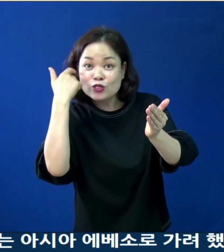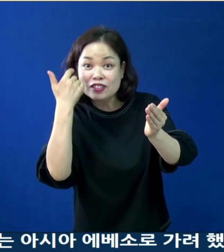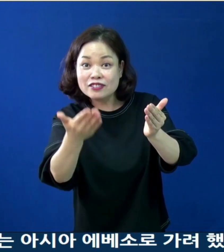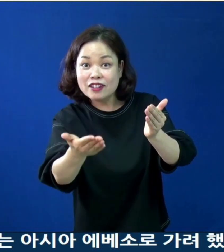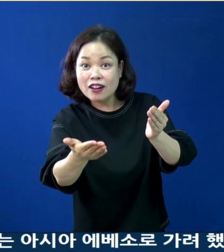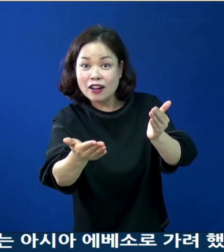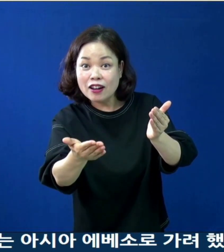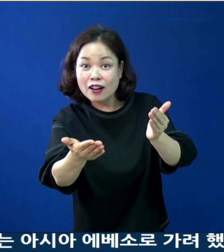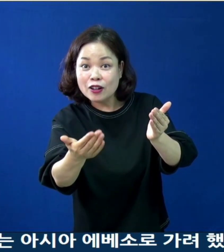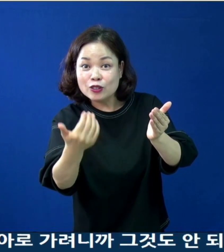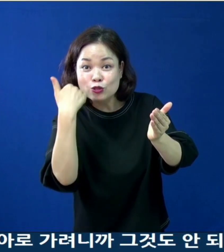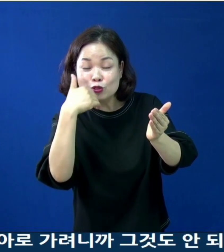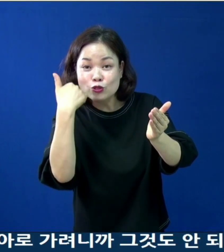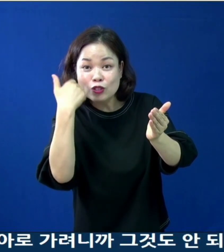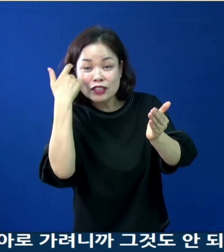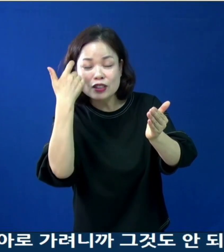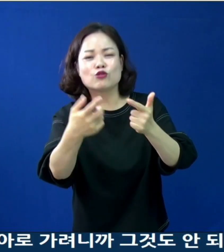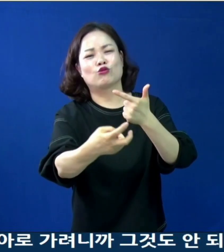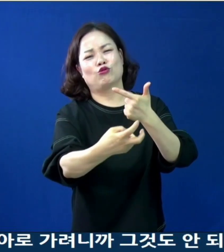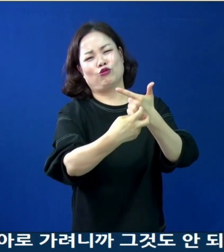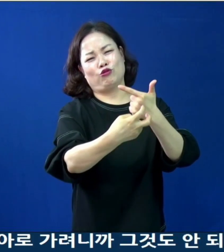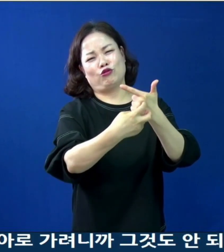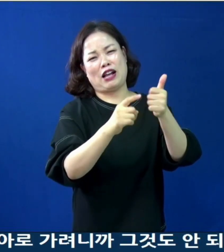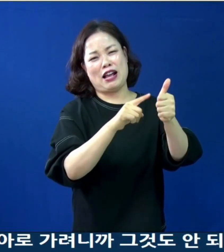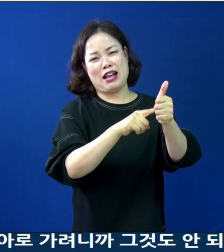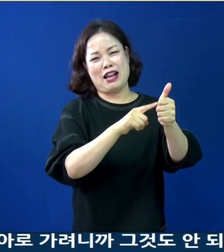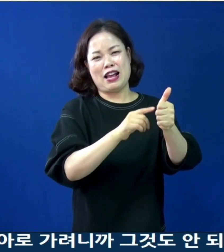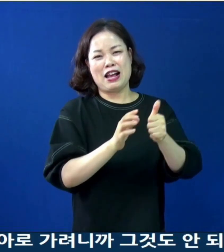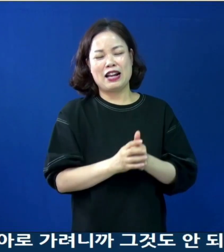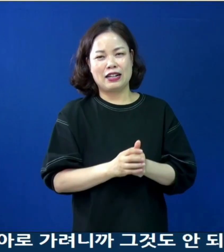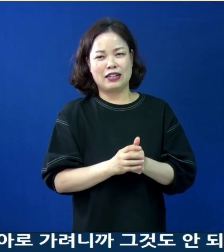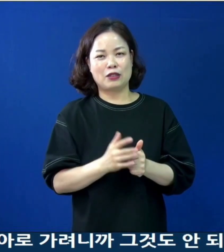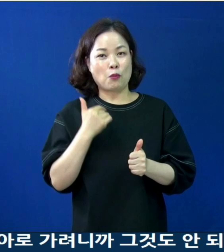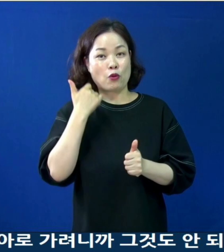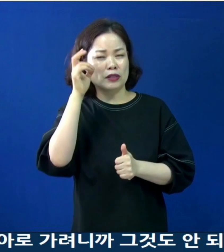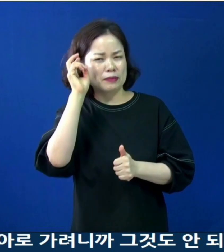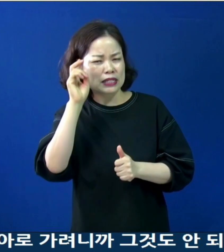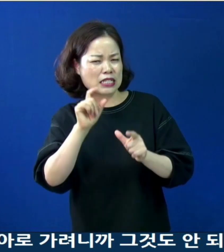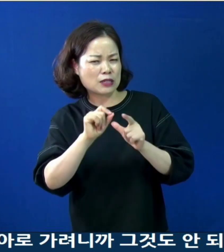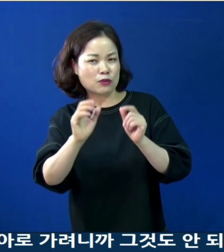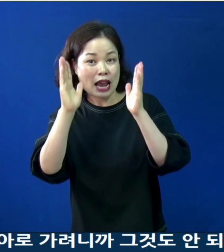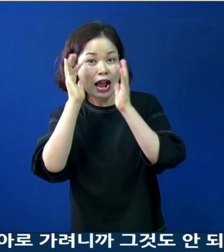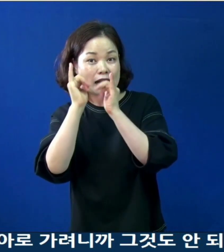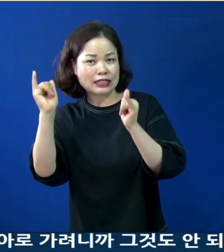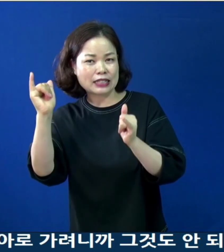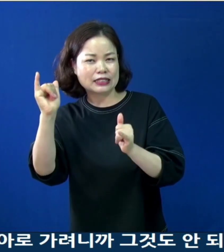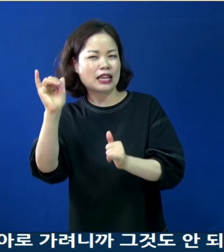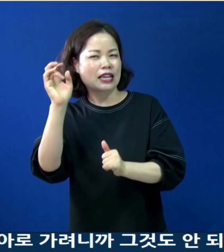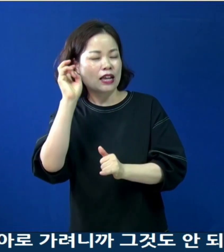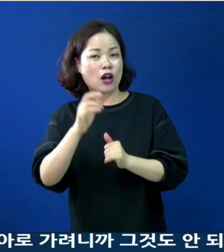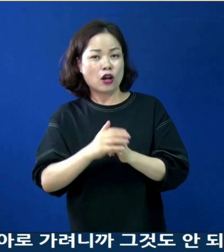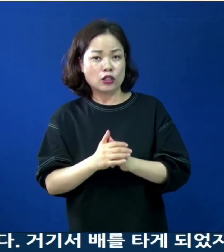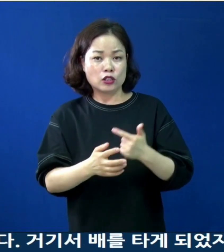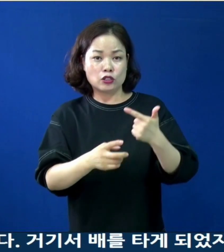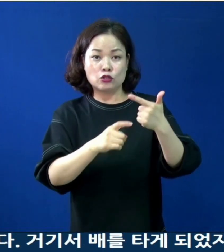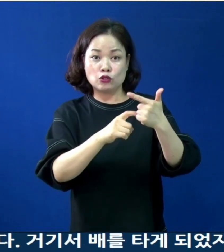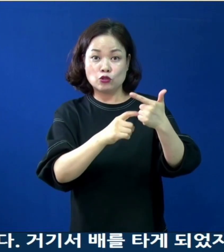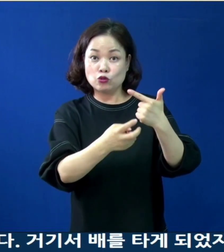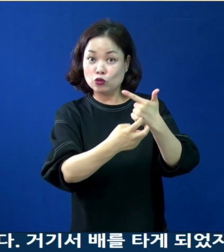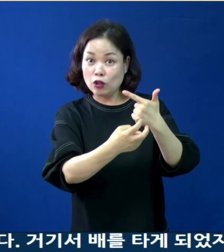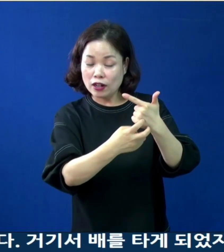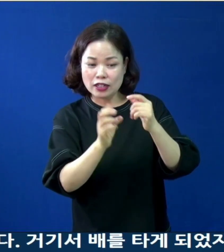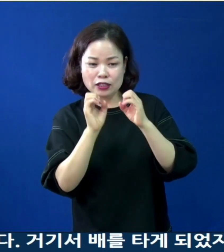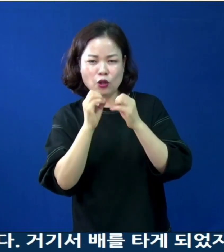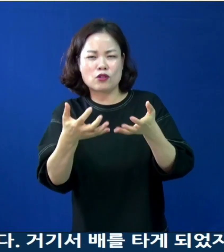있었다고요? 누가가 있었습니다. 제 추측이면서 일부 학자들의 추측입니다. 그래서 누가까지 이제 그